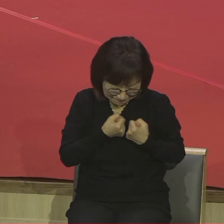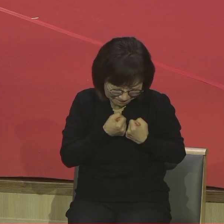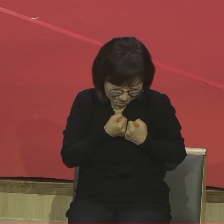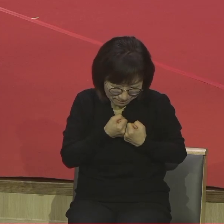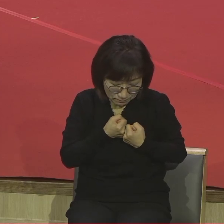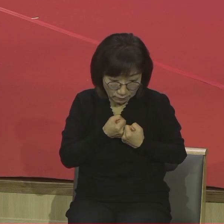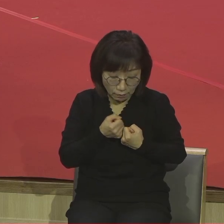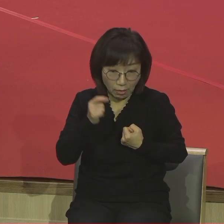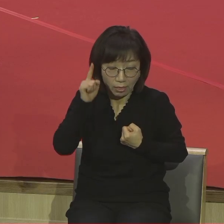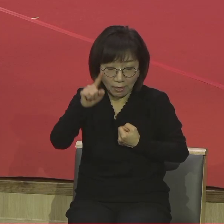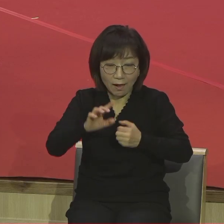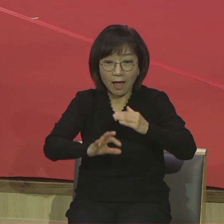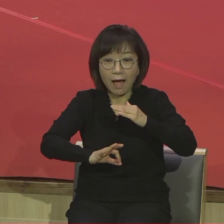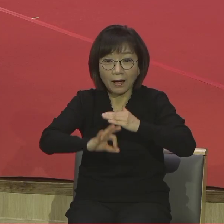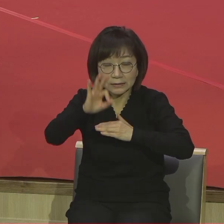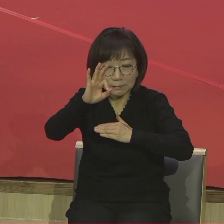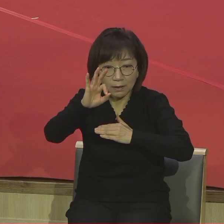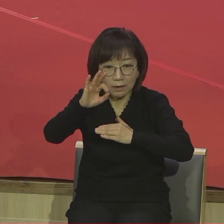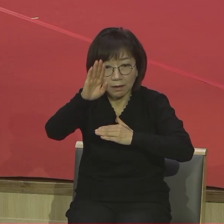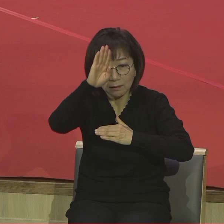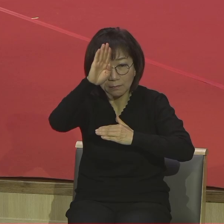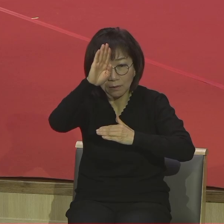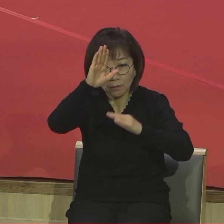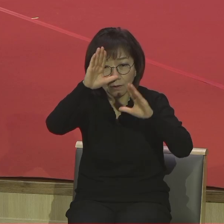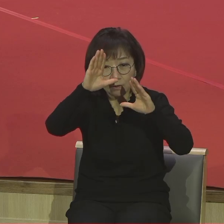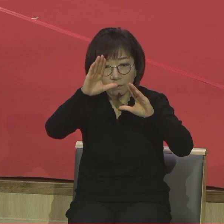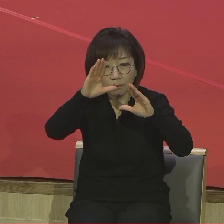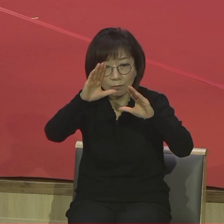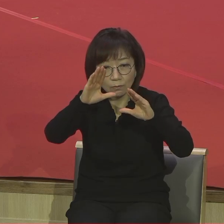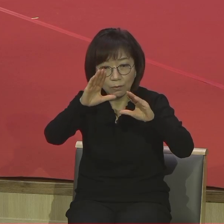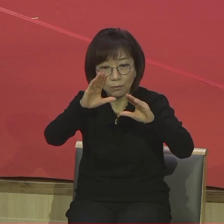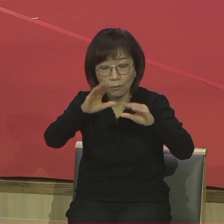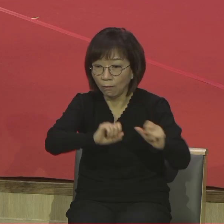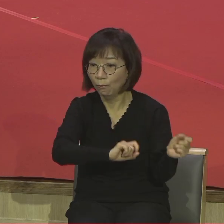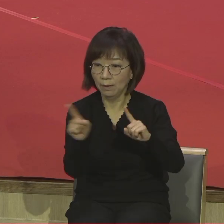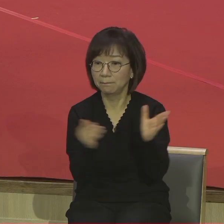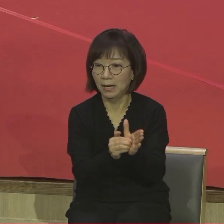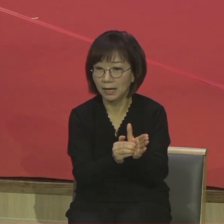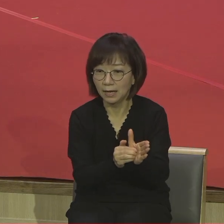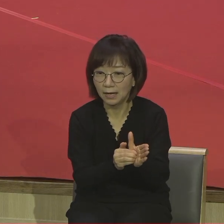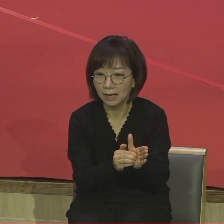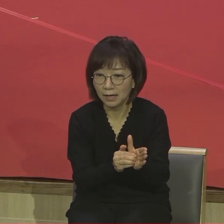싸워가지고 결국은 회복이 시작되었다.